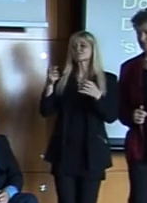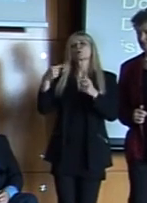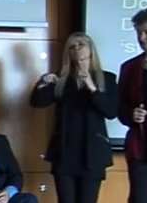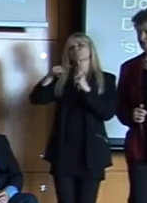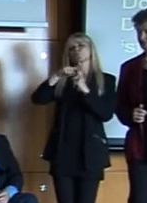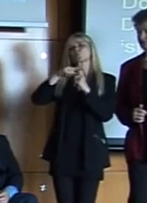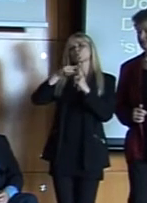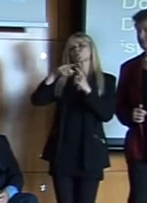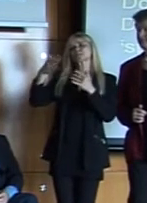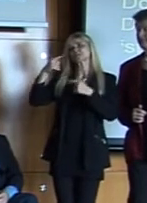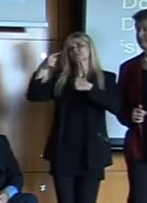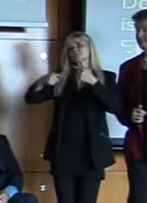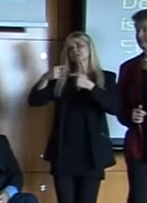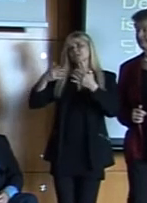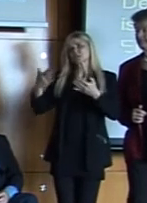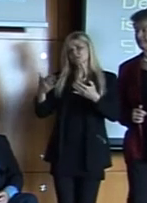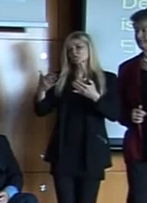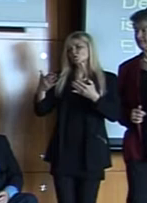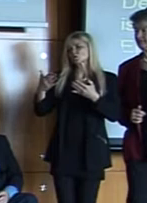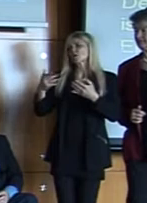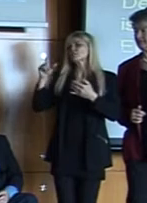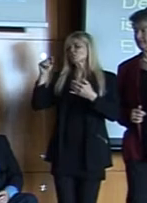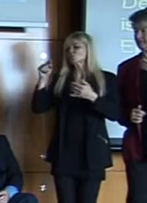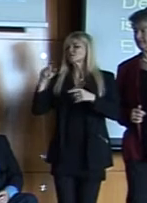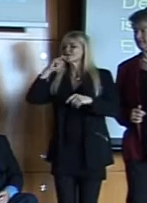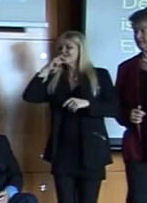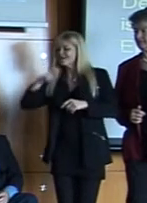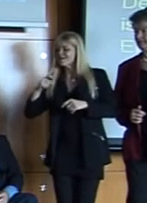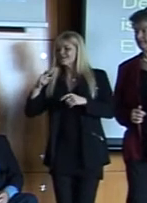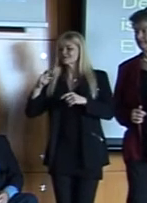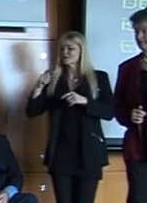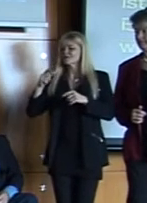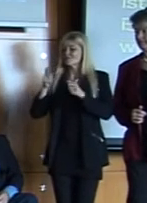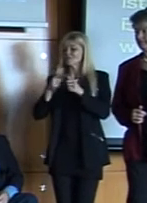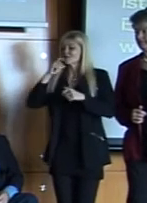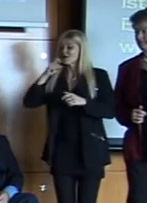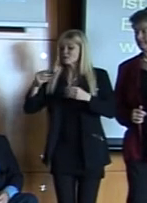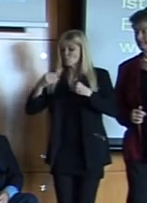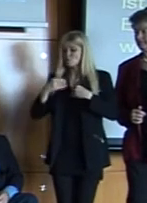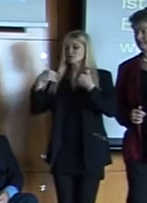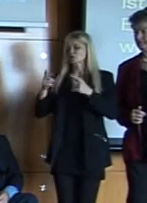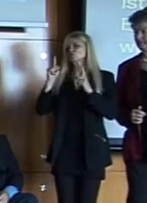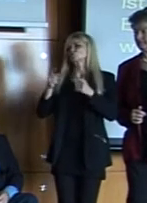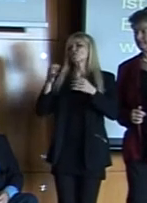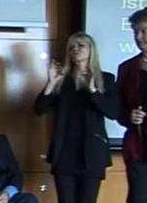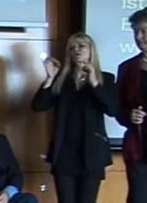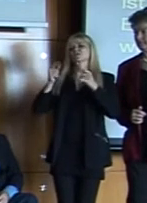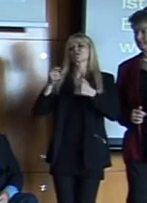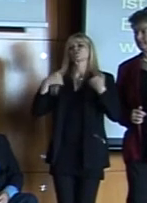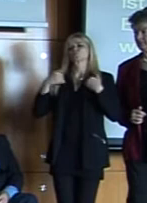auch schauen möchten, dass wir das möglichst älter werden, im möglichst qualitativen Gesundheitszustand erreichen, immer